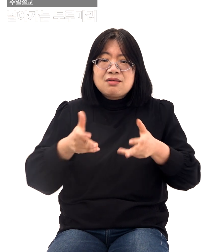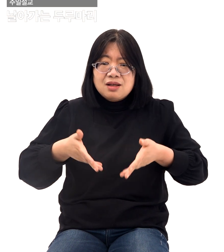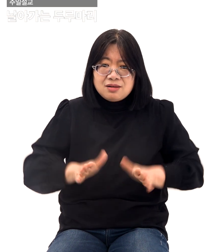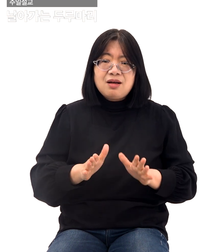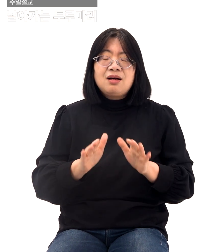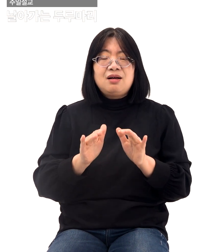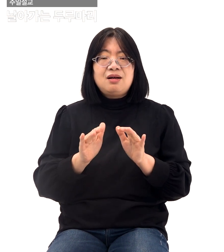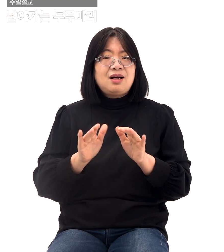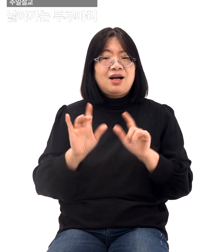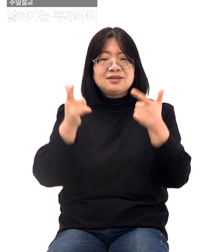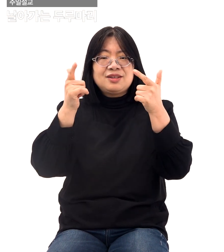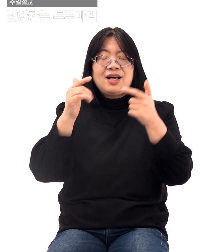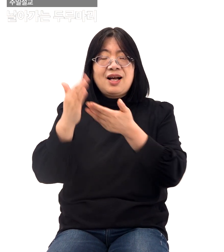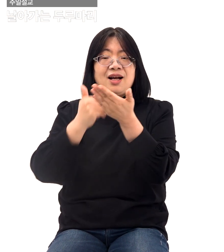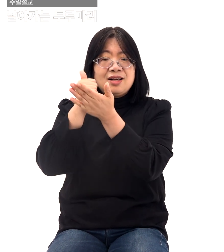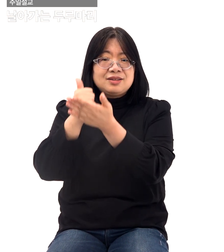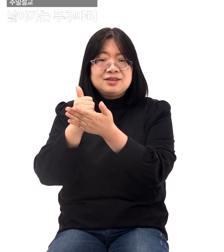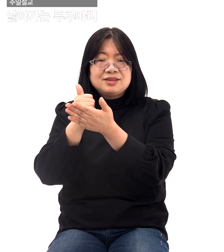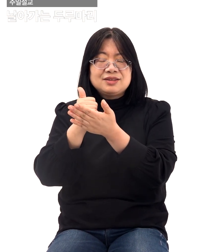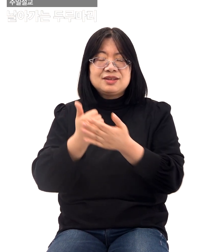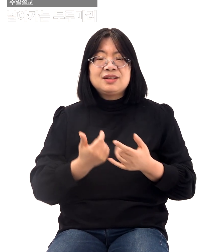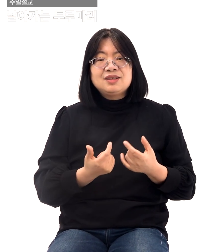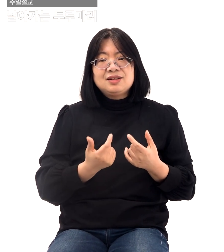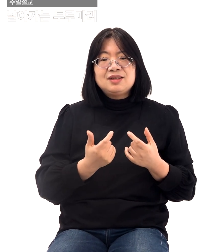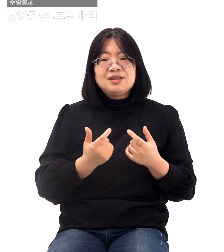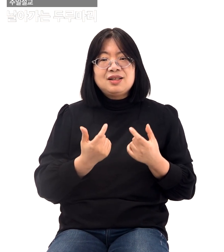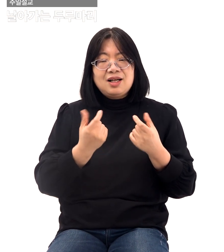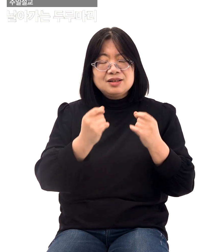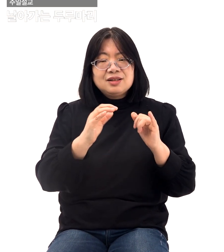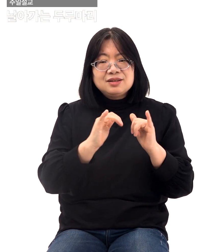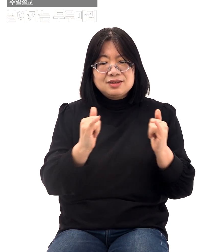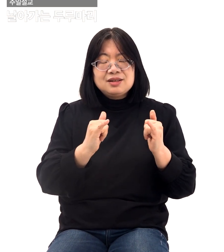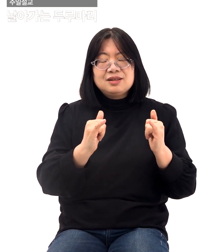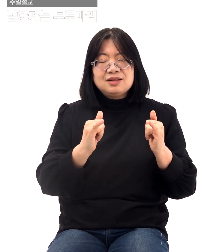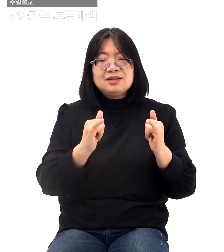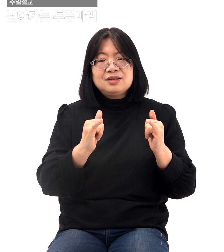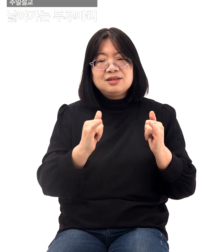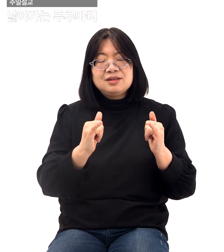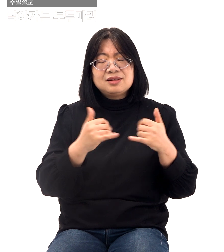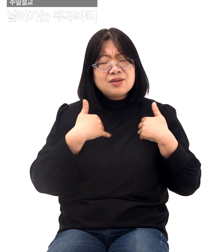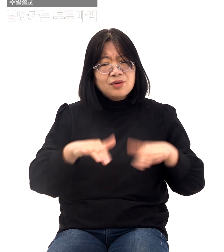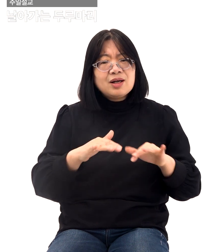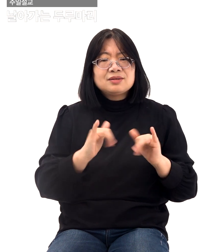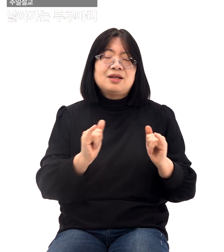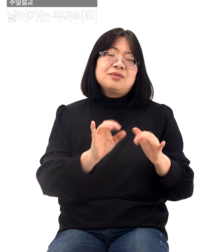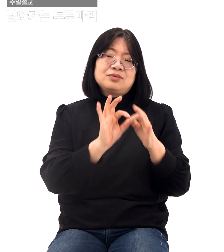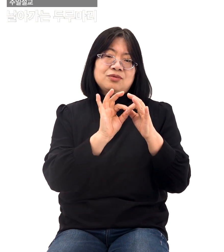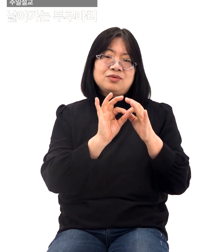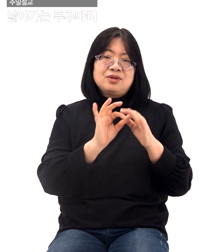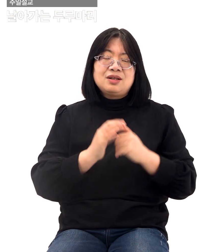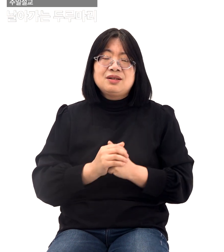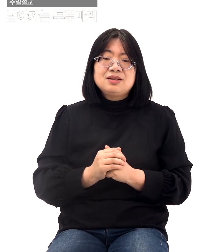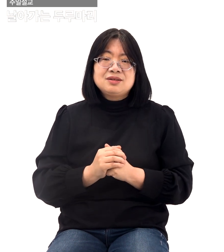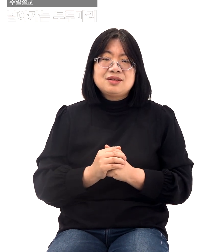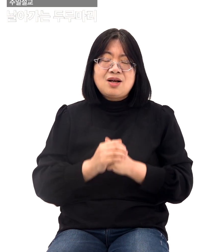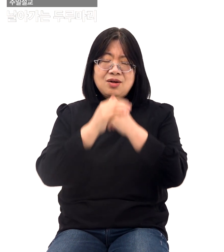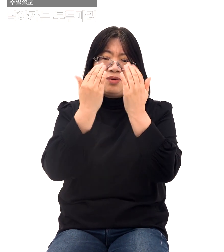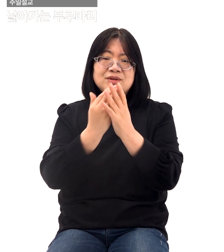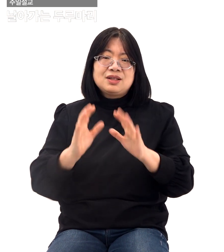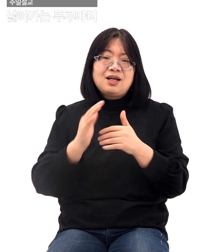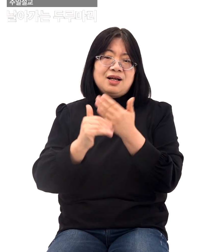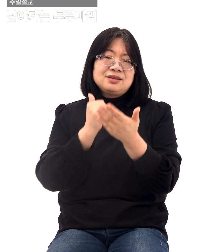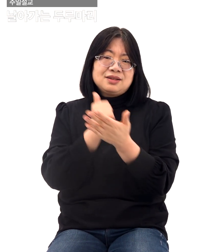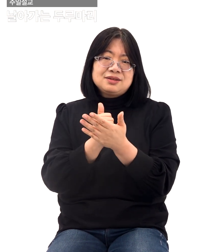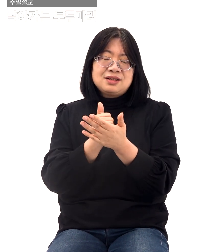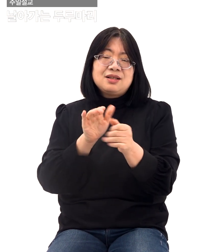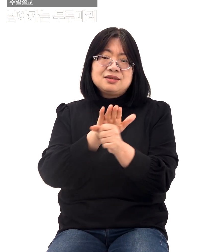아니에요. 하나님은 그러한 세상 사람들의 연약한 사람들을 통해서 온 세상에